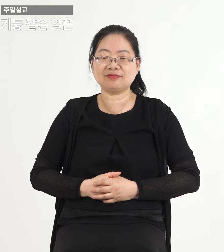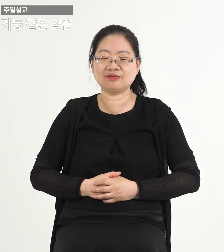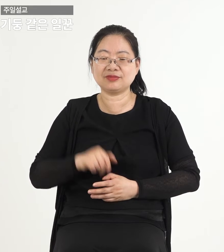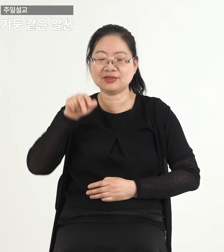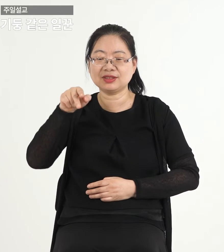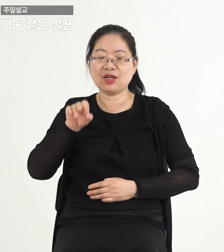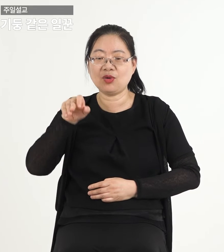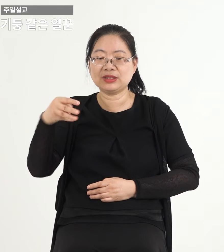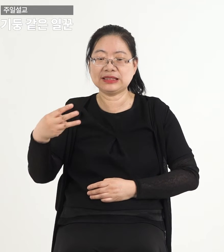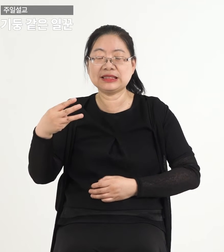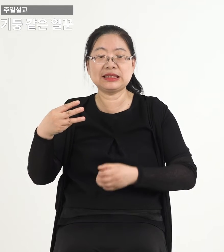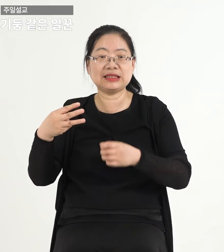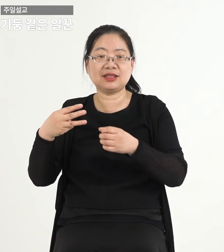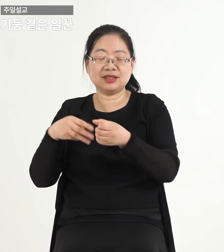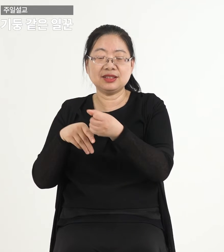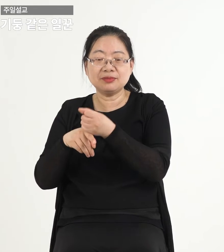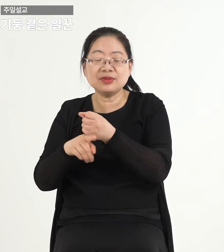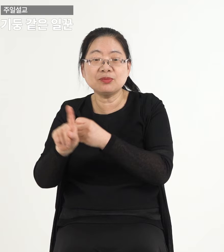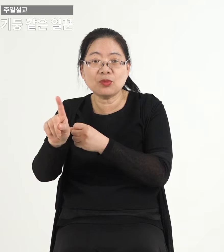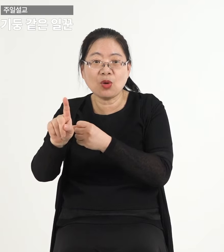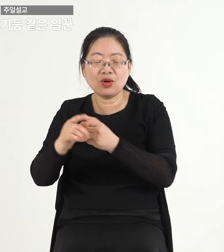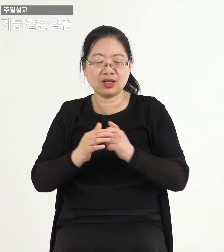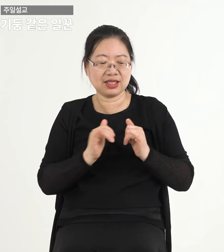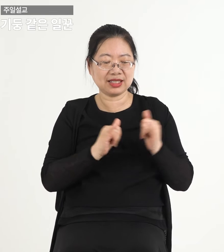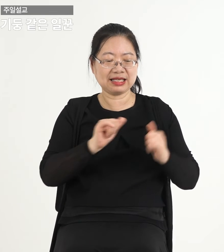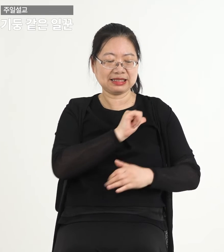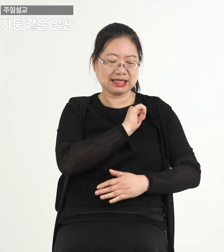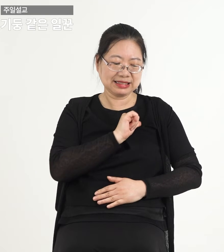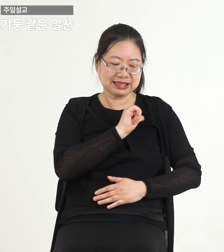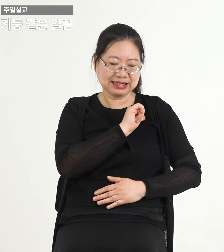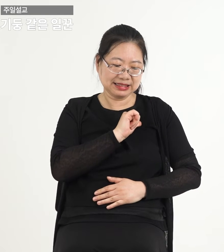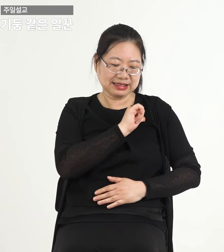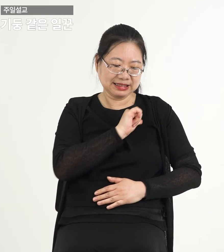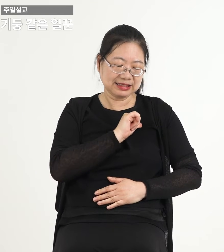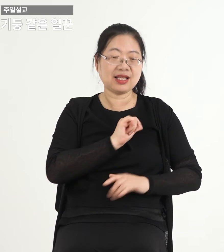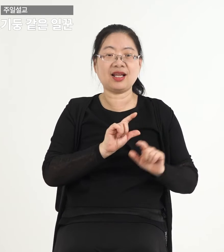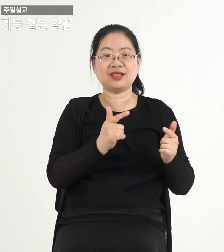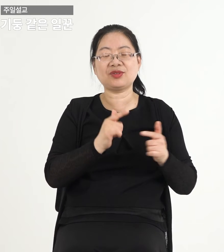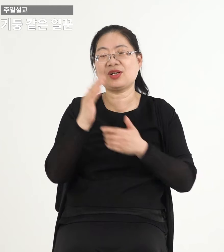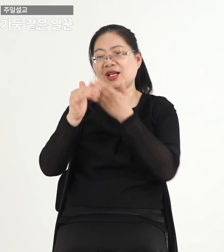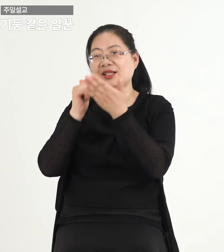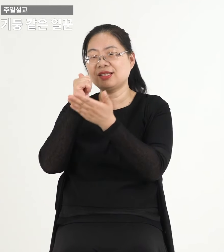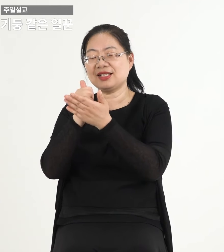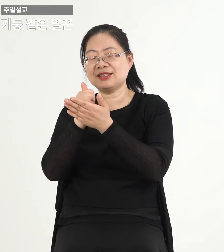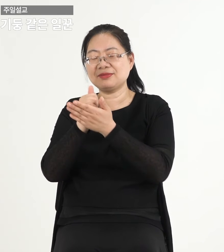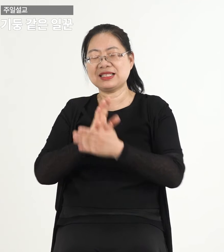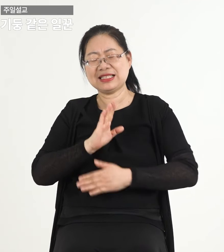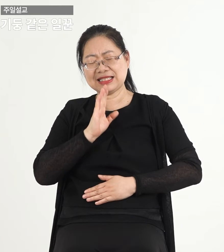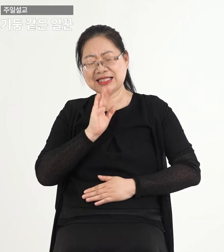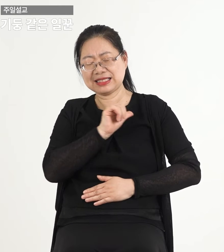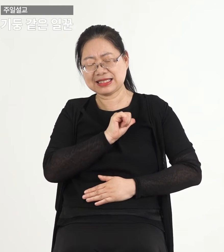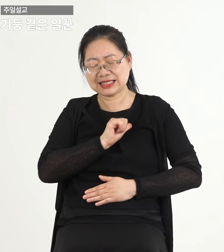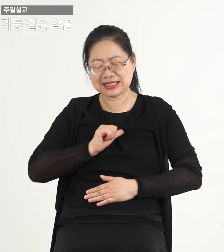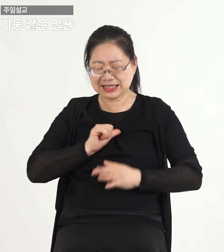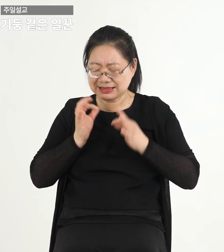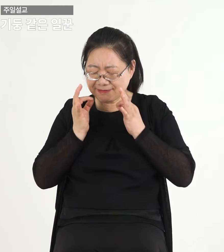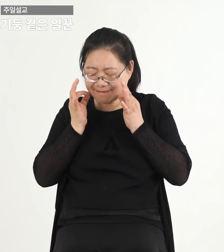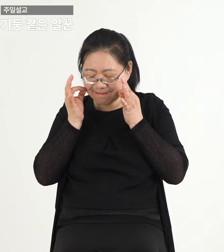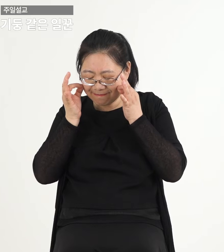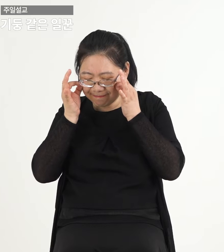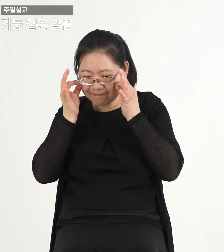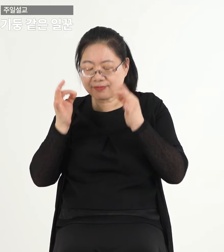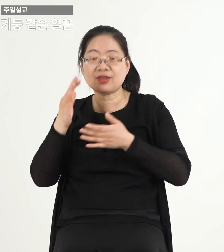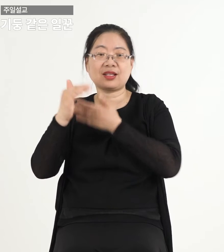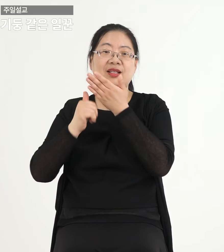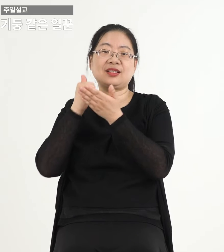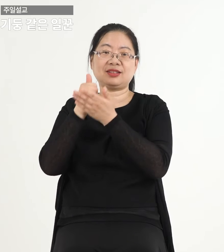성실은 인간적인 단순한 인내를 얘기하는 게 아니라 하나님의 성실을 얘기하는 거예요.